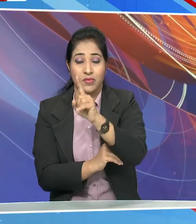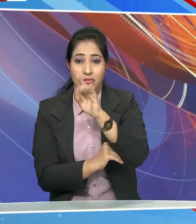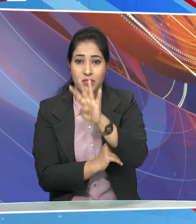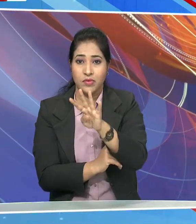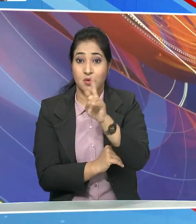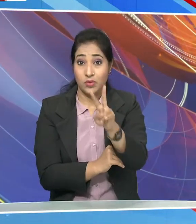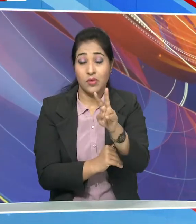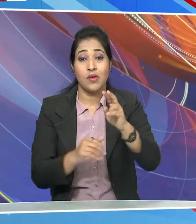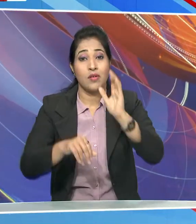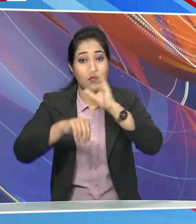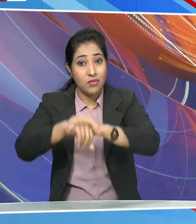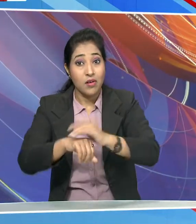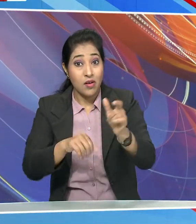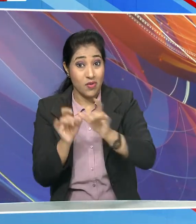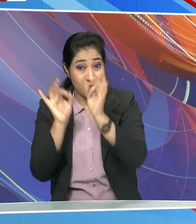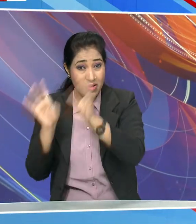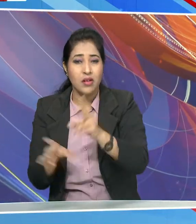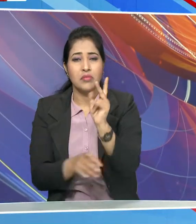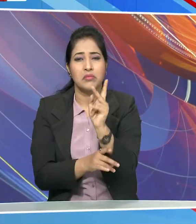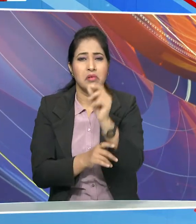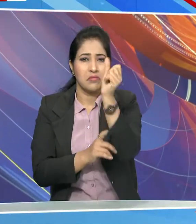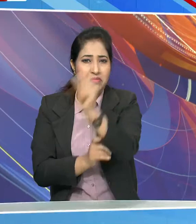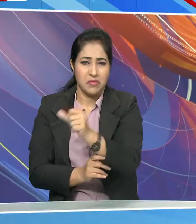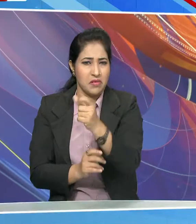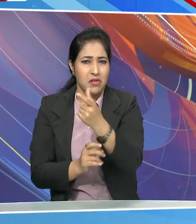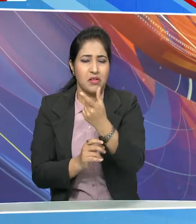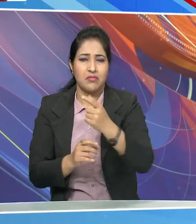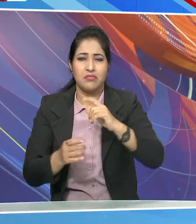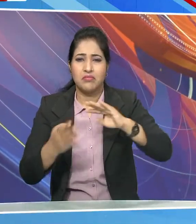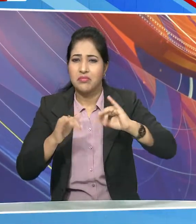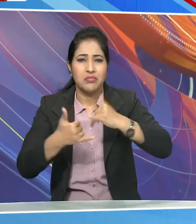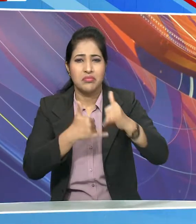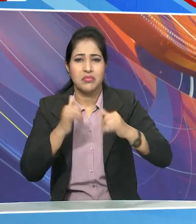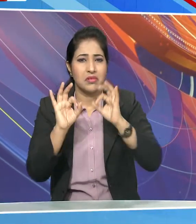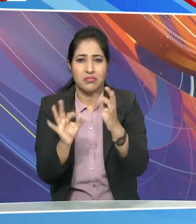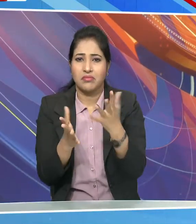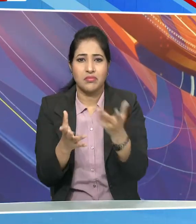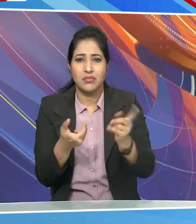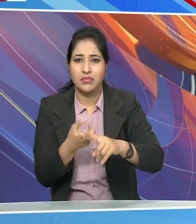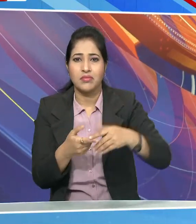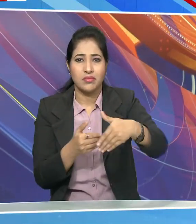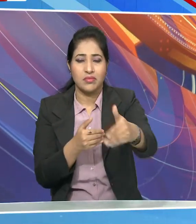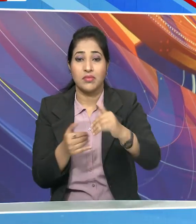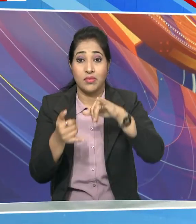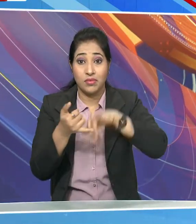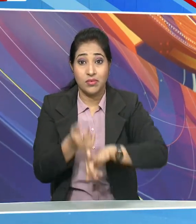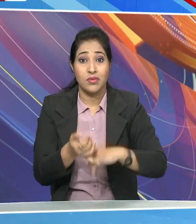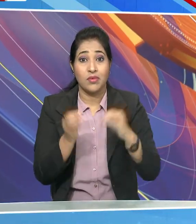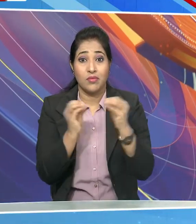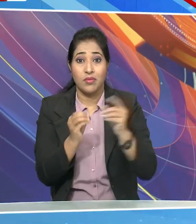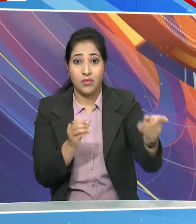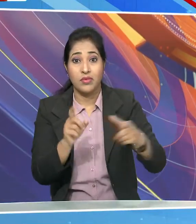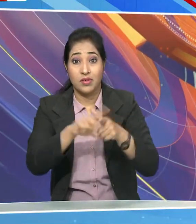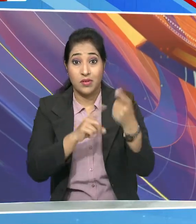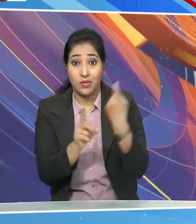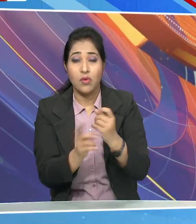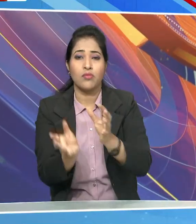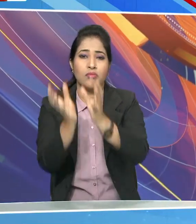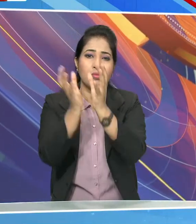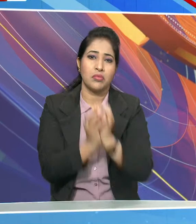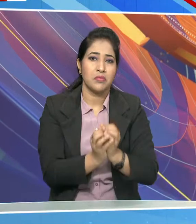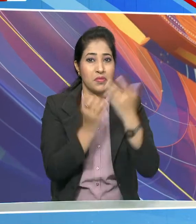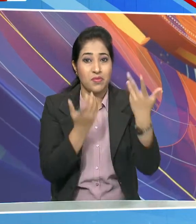शुरुआत दूसरी परी में खराब रही अपना डेविड वार्नर फिर से इस सीरीज में फेल हो गए उन्हें स्टुअर्ट ने जैक करौली के हाथों कैच कराया